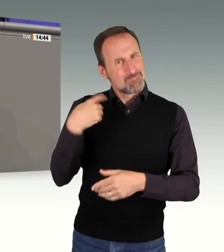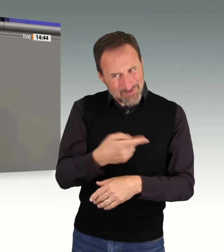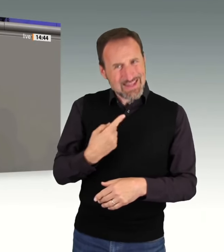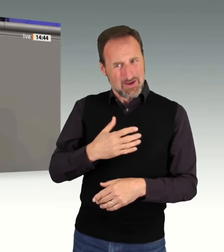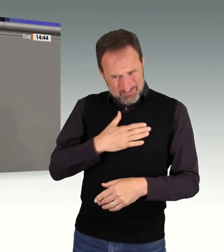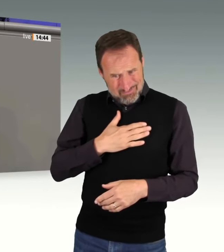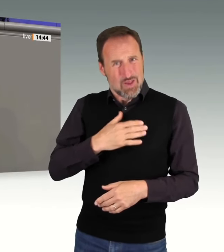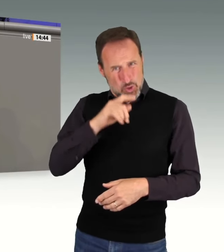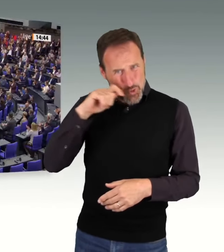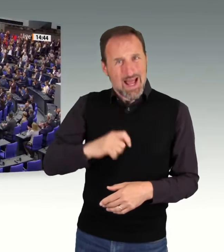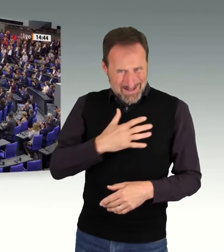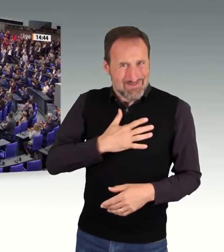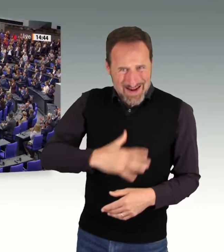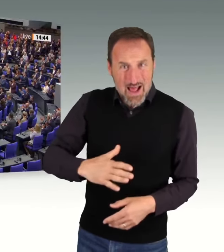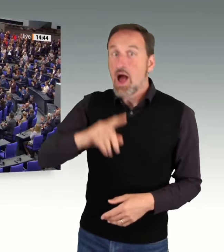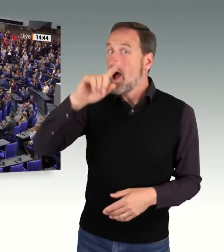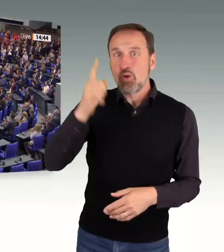ganz Europa, von uns allen.